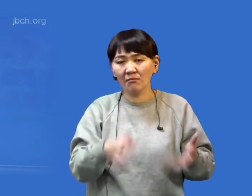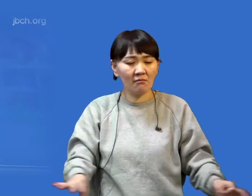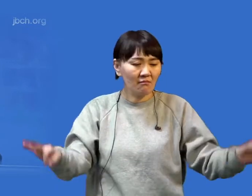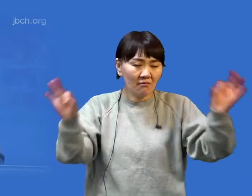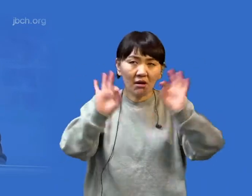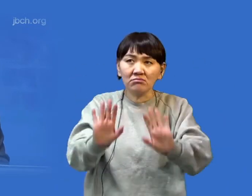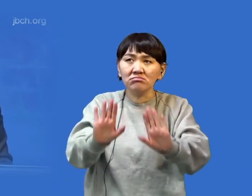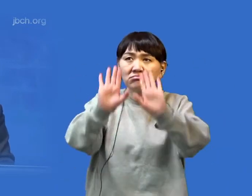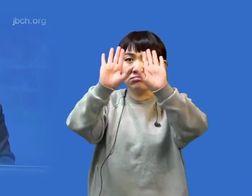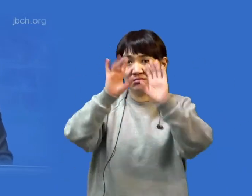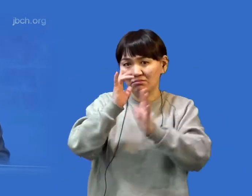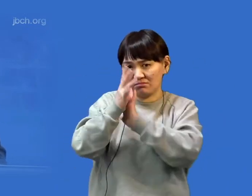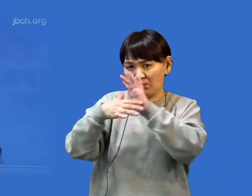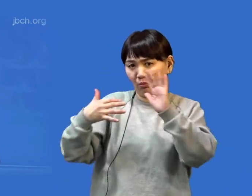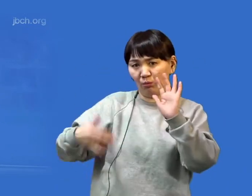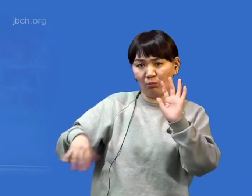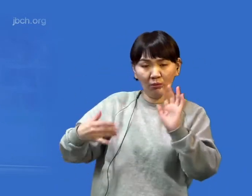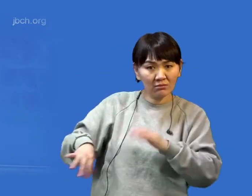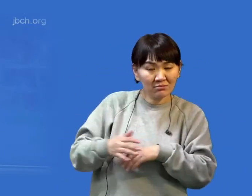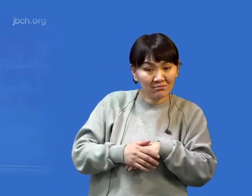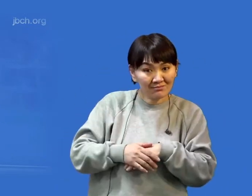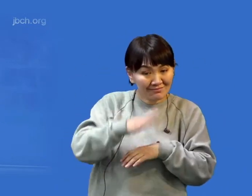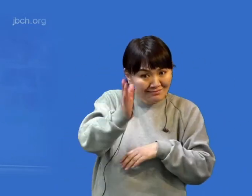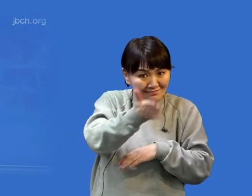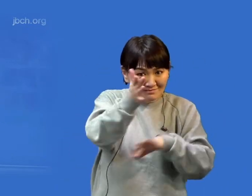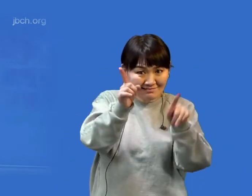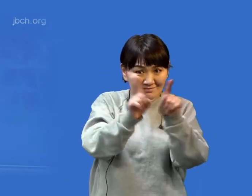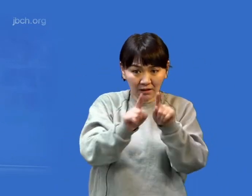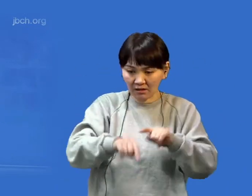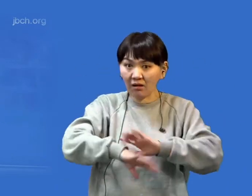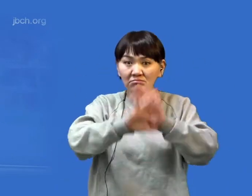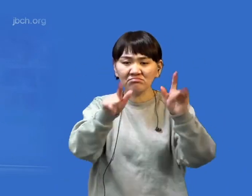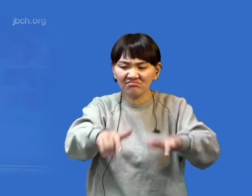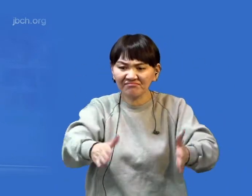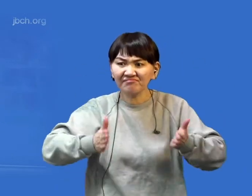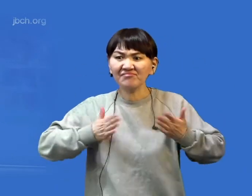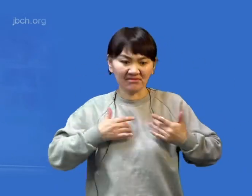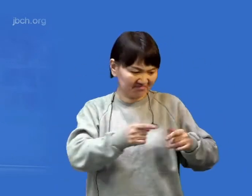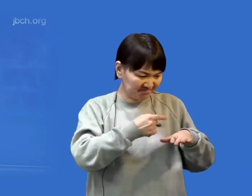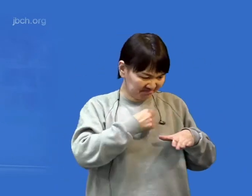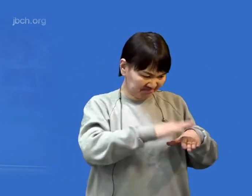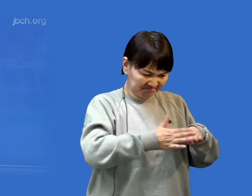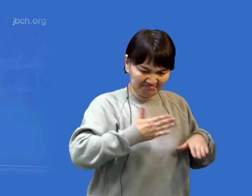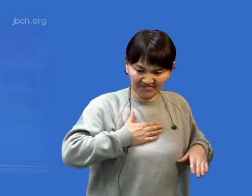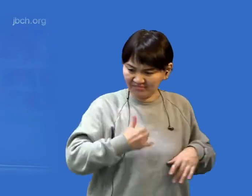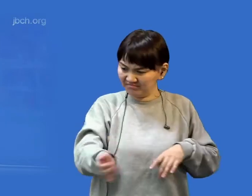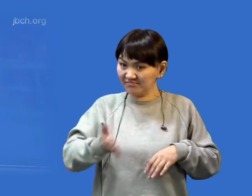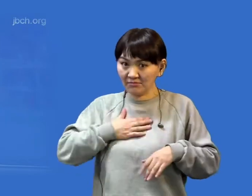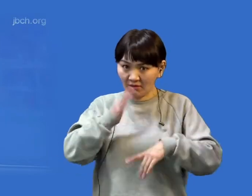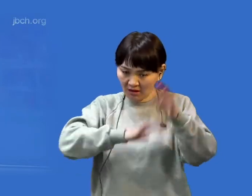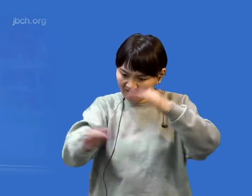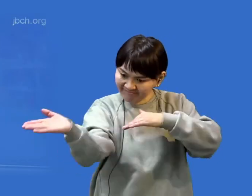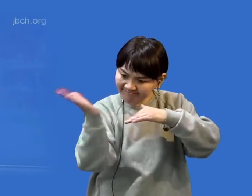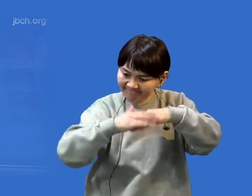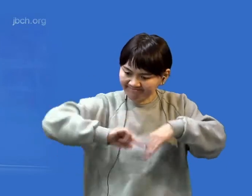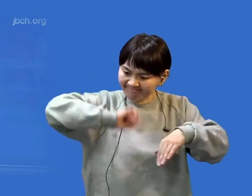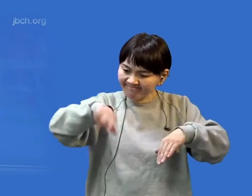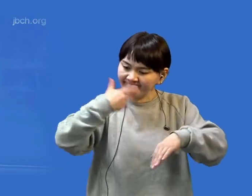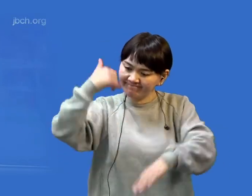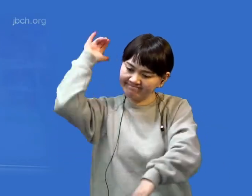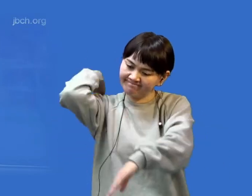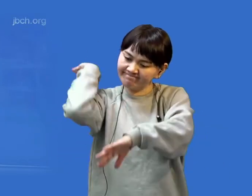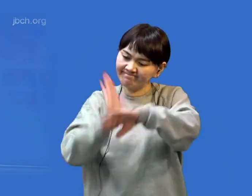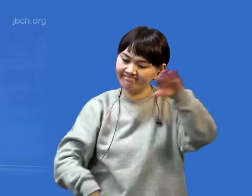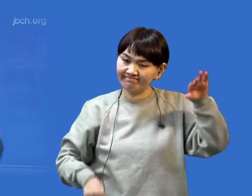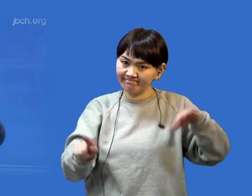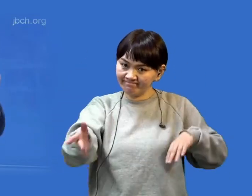Одоо бид хүмүүс бол надад байгаа юм бүгд минийх шүү гэл. Миний юмд битгий хүр. Бурхан